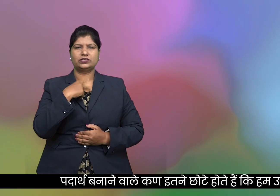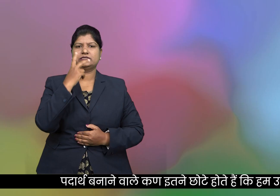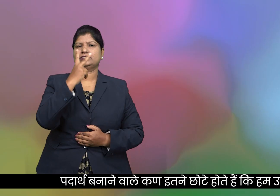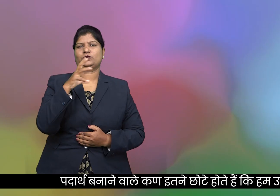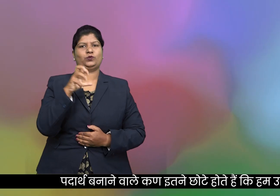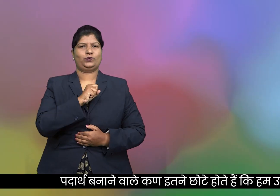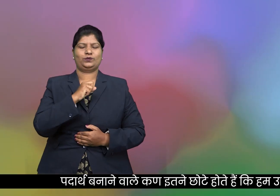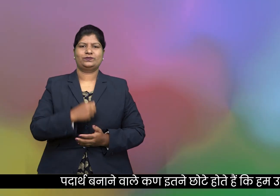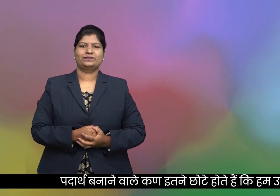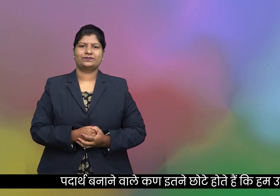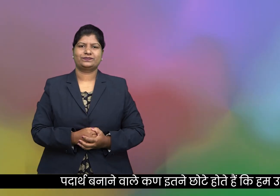हैं।